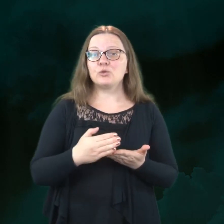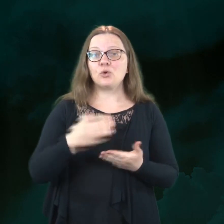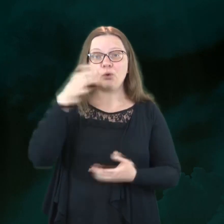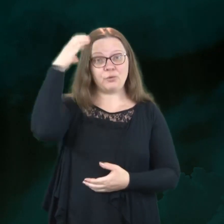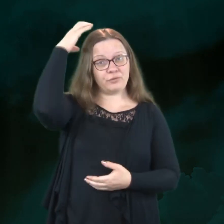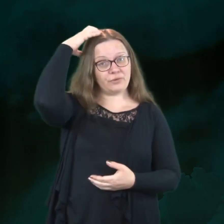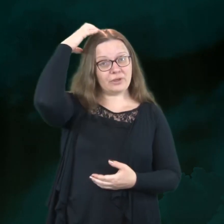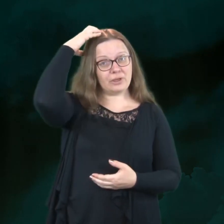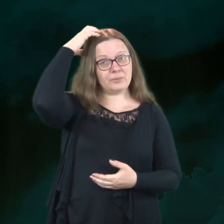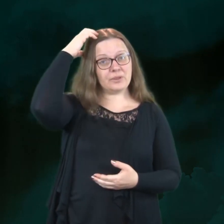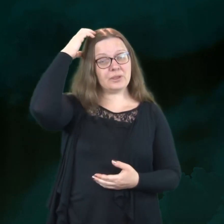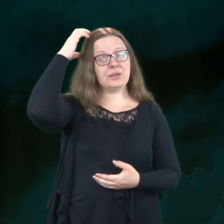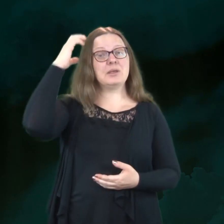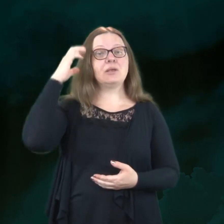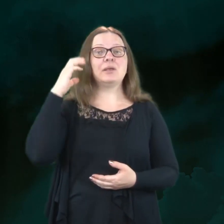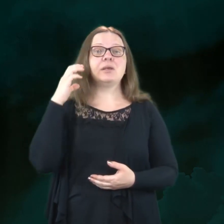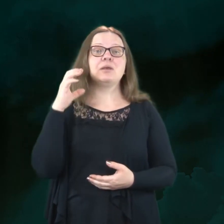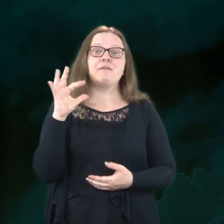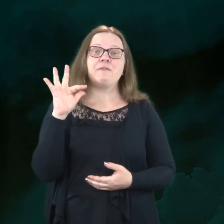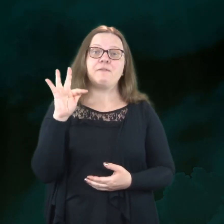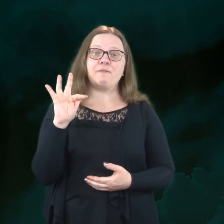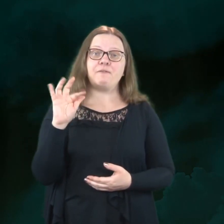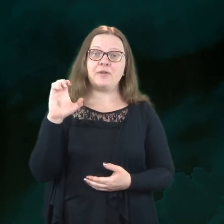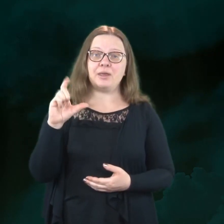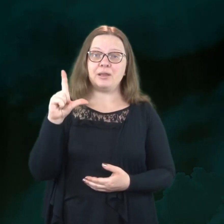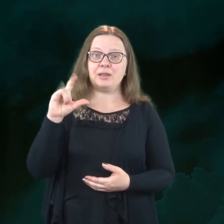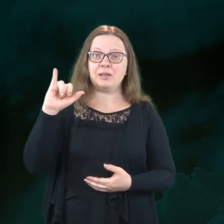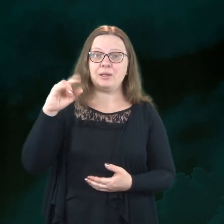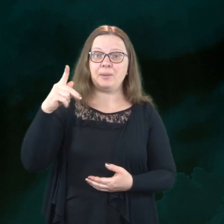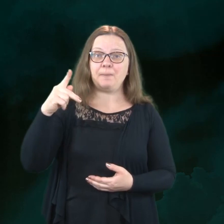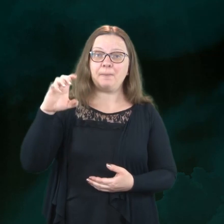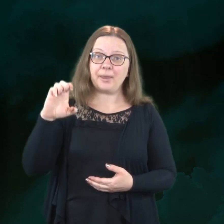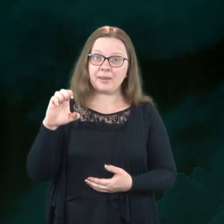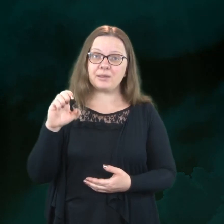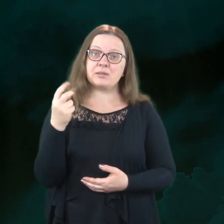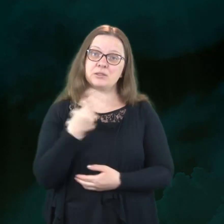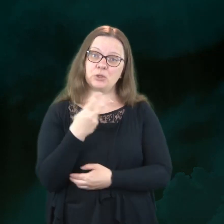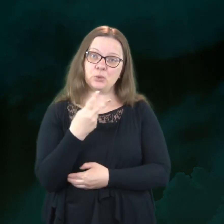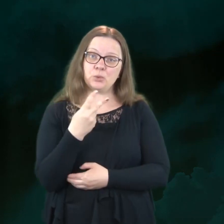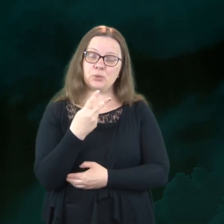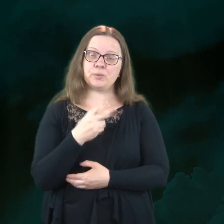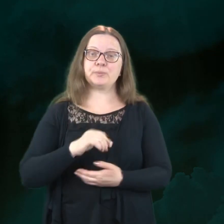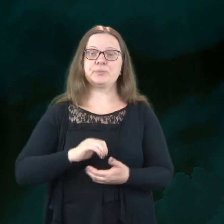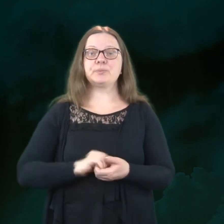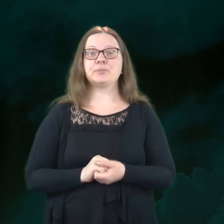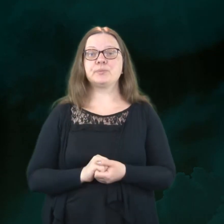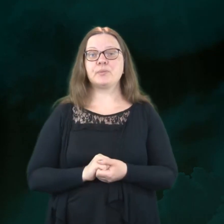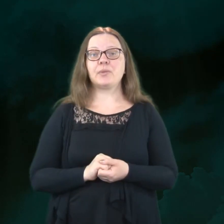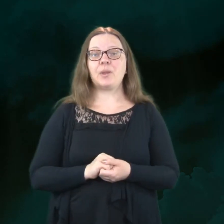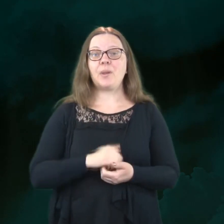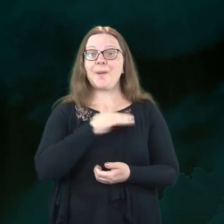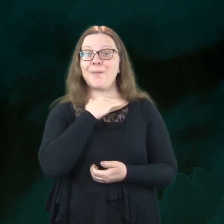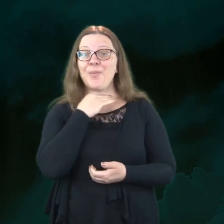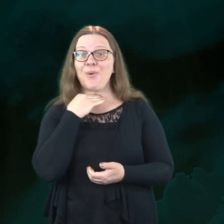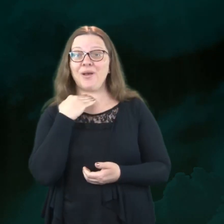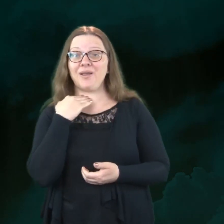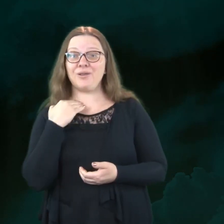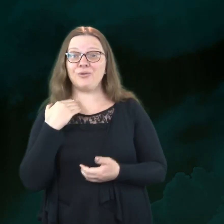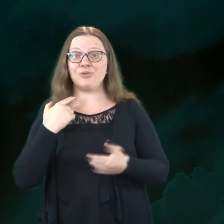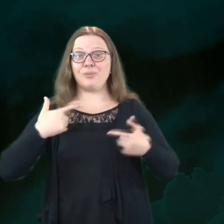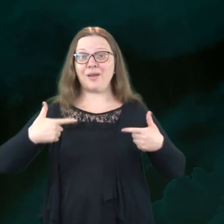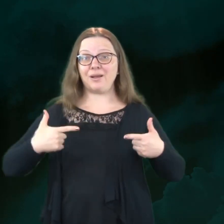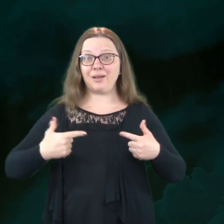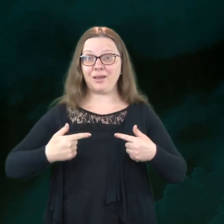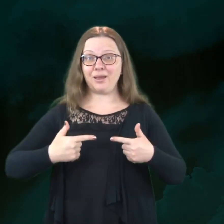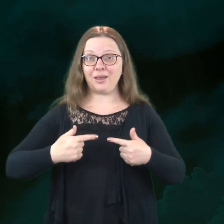e dominou sobre a Grécia na região de Atenas. E o Filipe II morreu numa batalha. E o